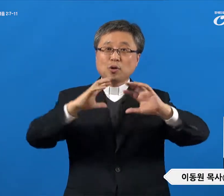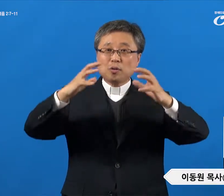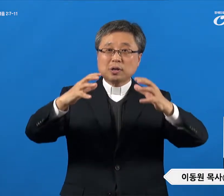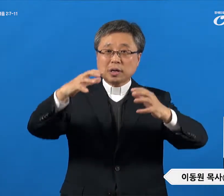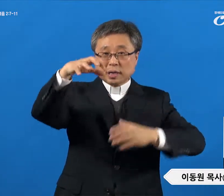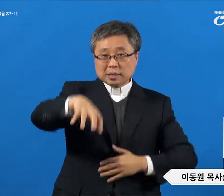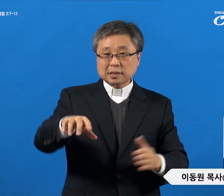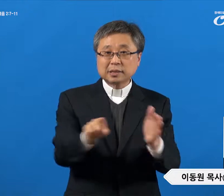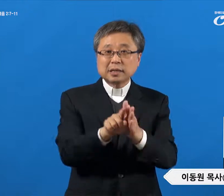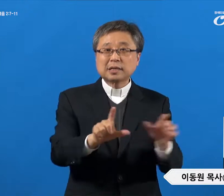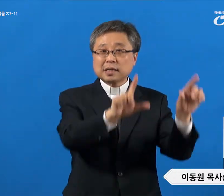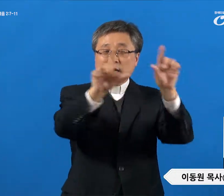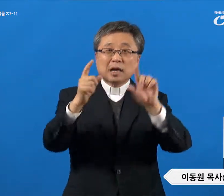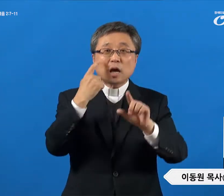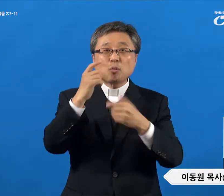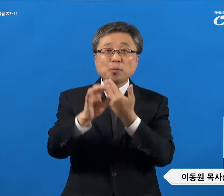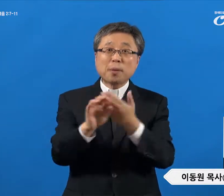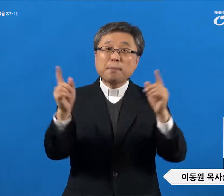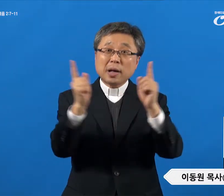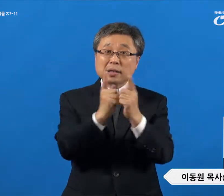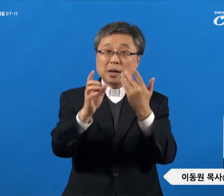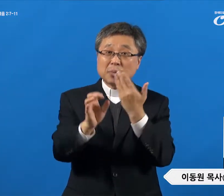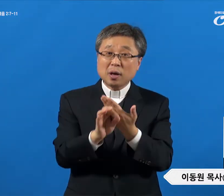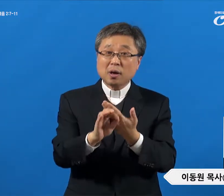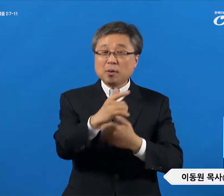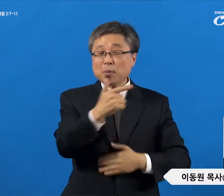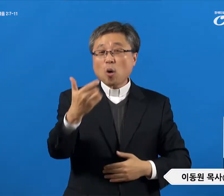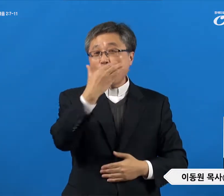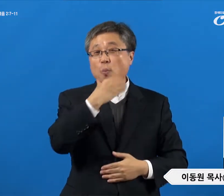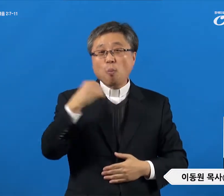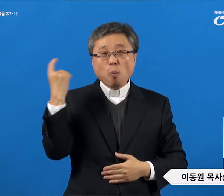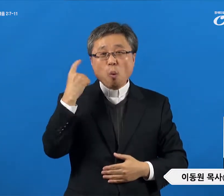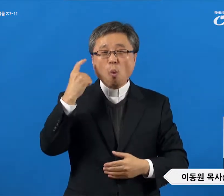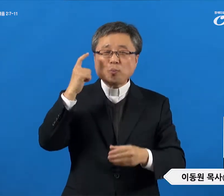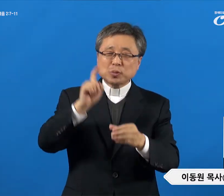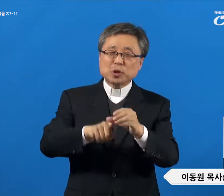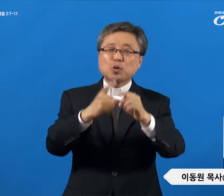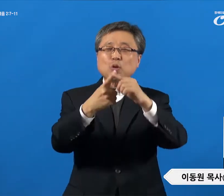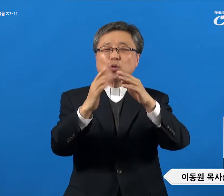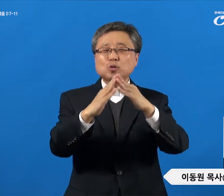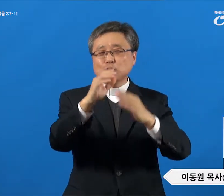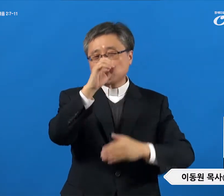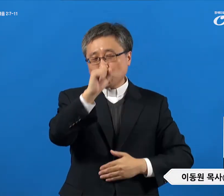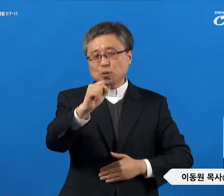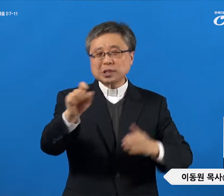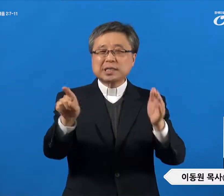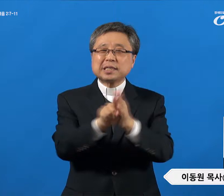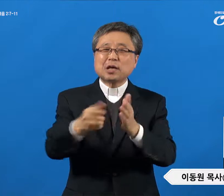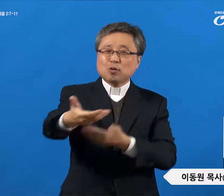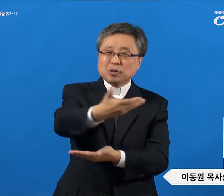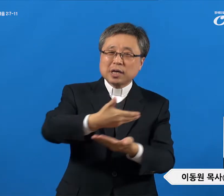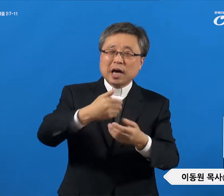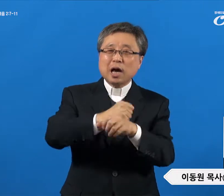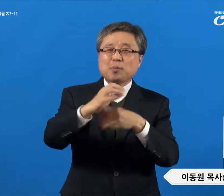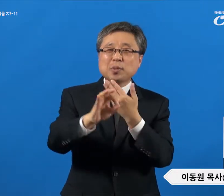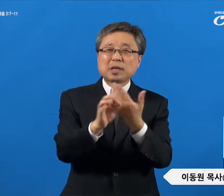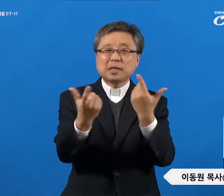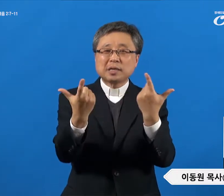해보면 이렇게 만나잖아요. 그러면 아주 복음적인 교회, 좋은 신앙의 교제권에 가면 이렇게 만나서 이런